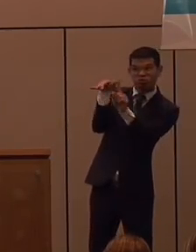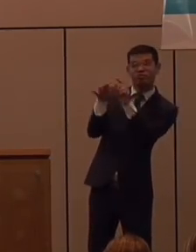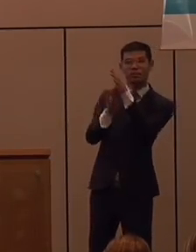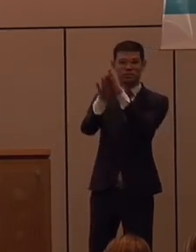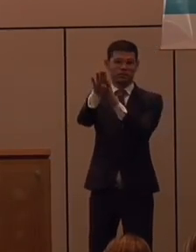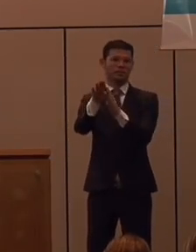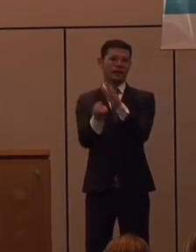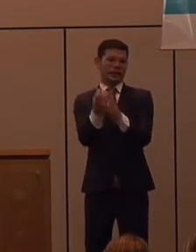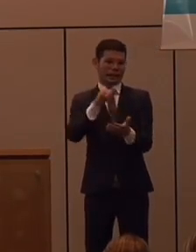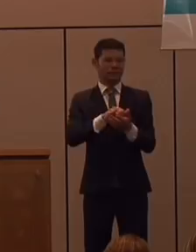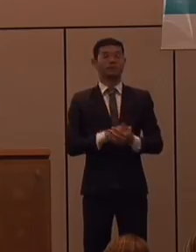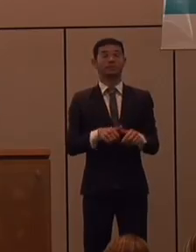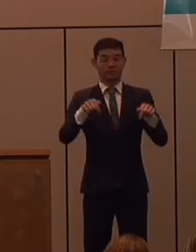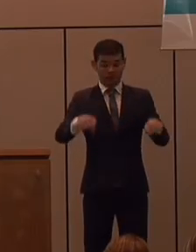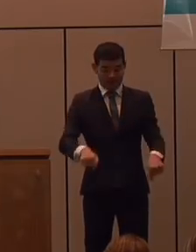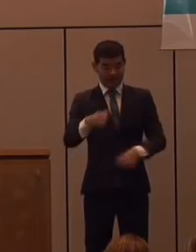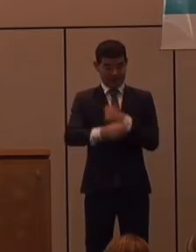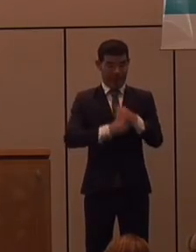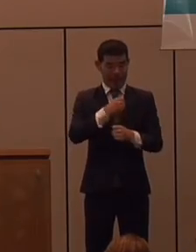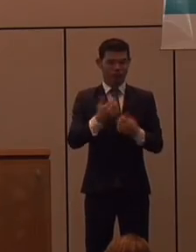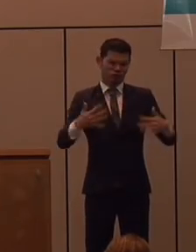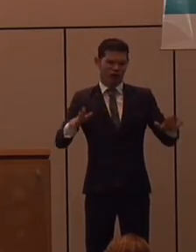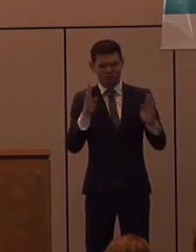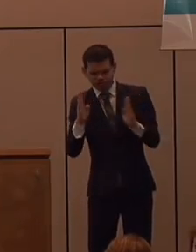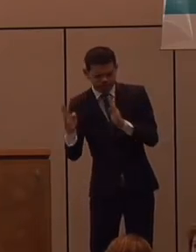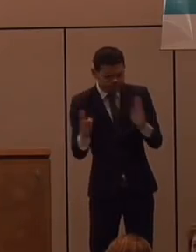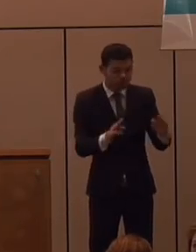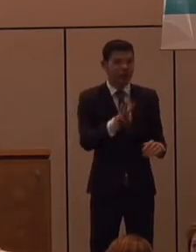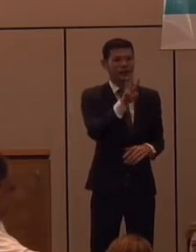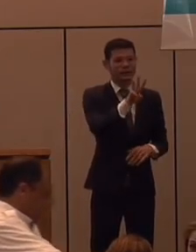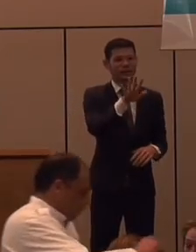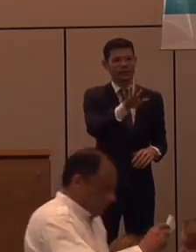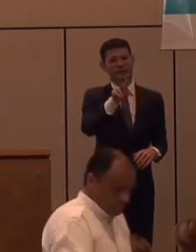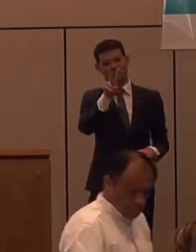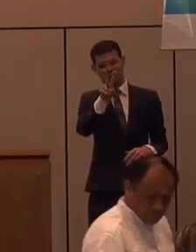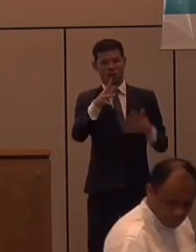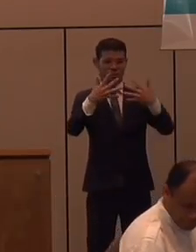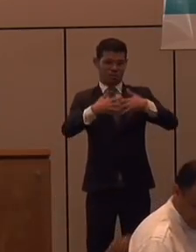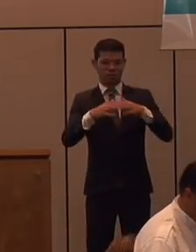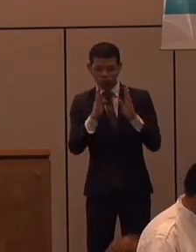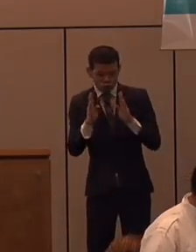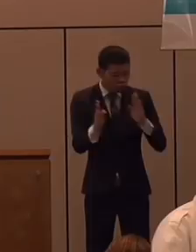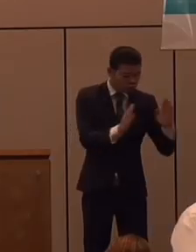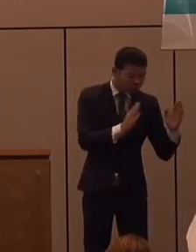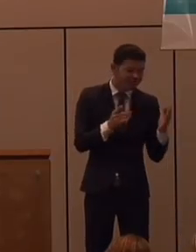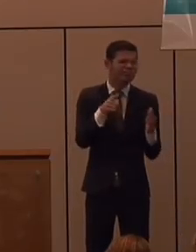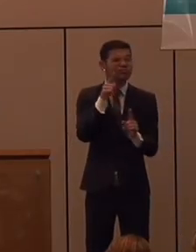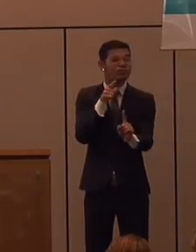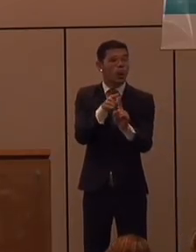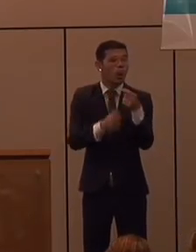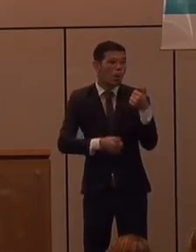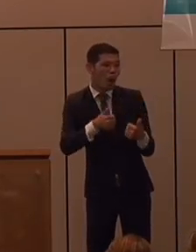transformación productiva sólo este año hemos atendido a 352 empresas buscando mejorar la producto de esas